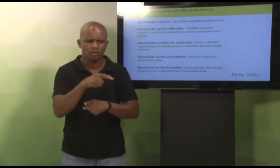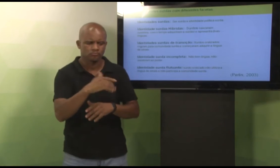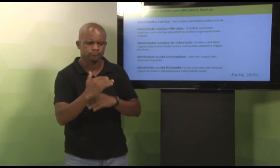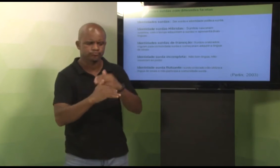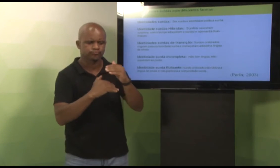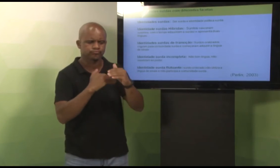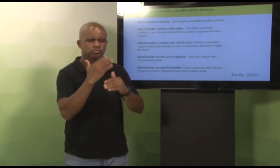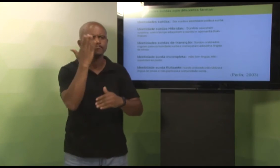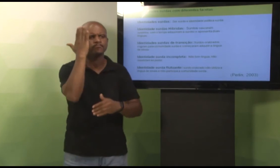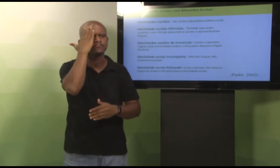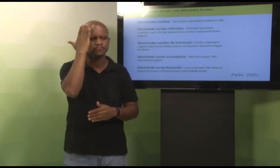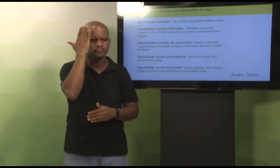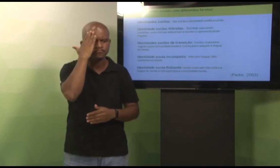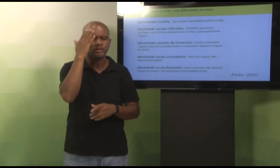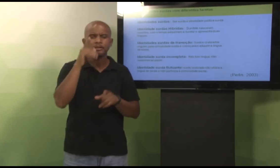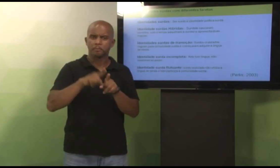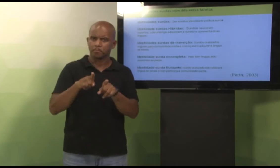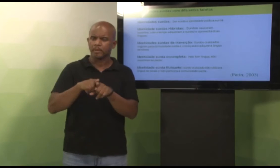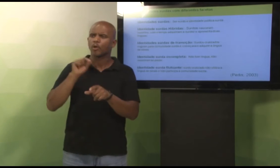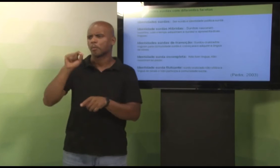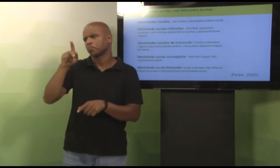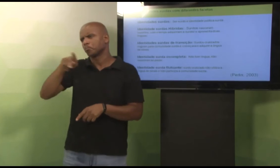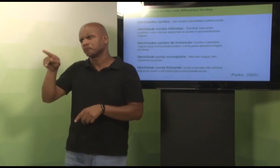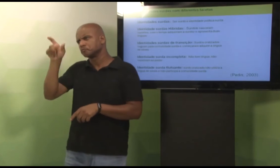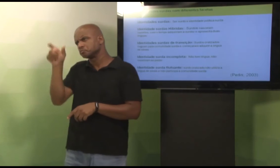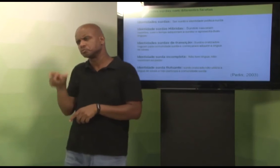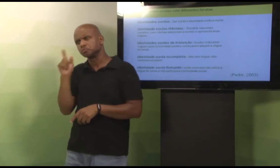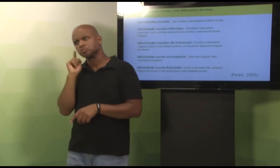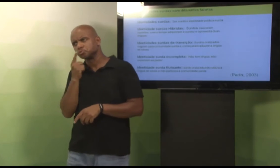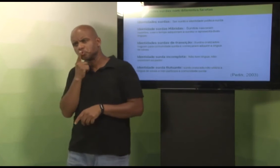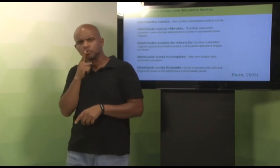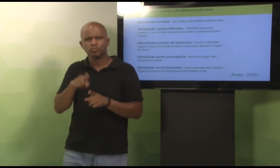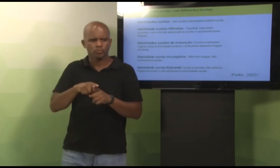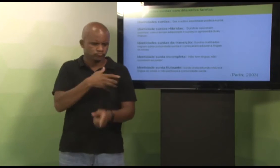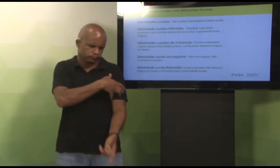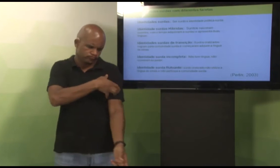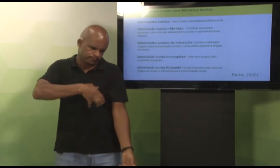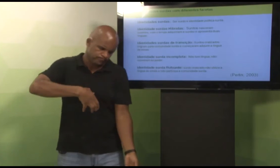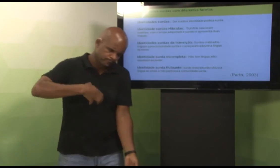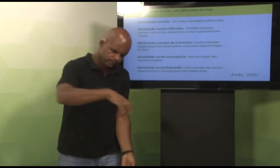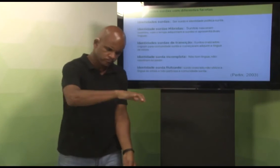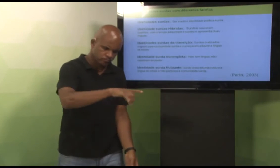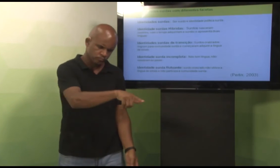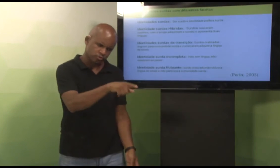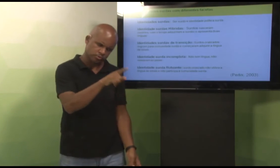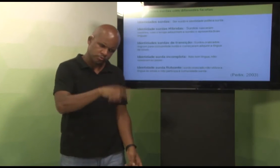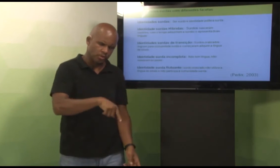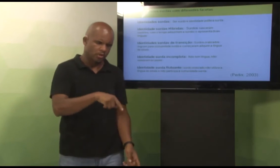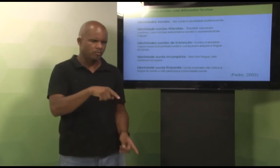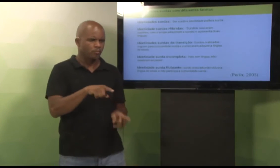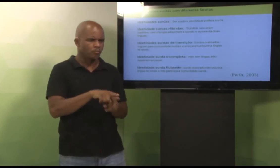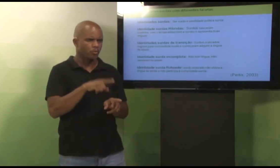língua de sinais, a politização, a discussão no contexto social, o desenvolvimento desse sujeito surdo,